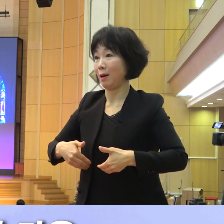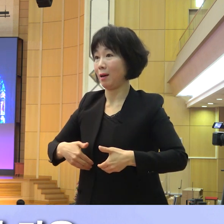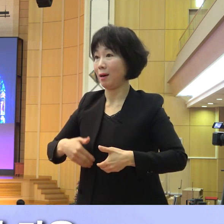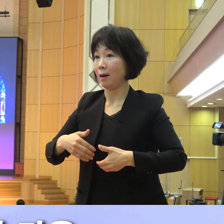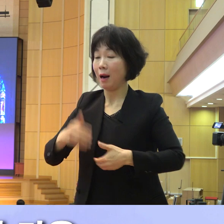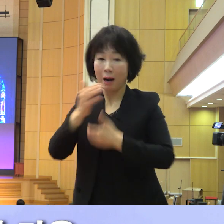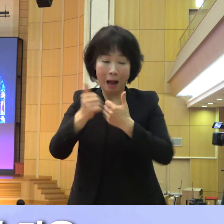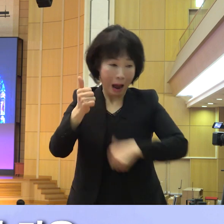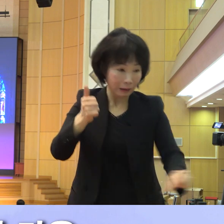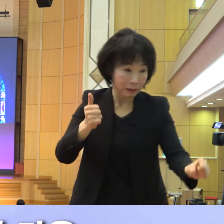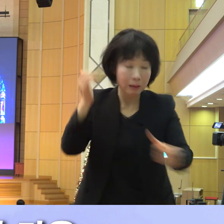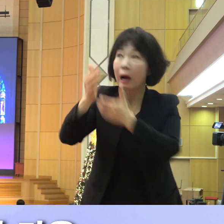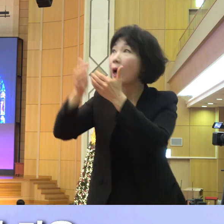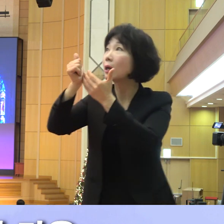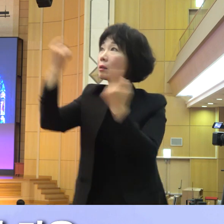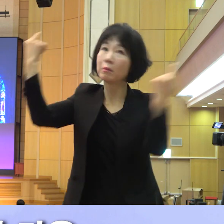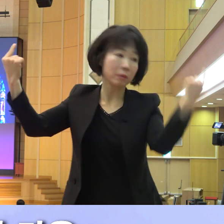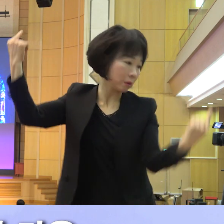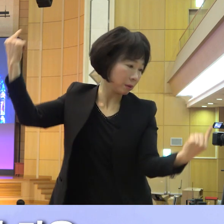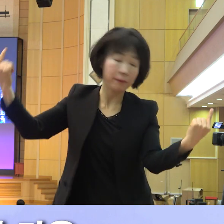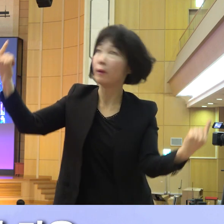드릴 수 있는 그런 마음이